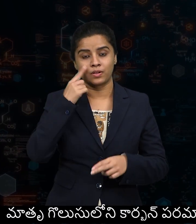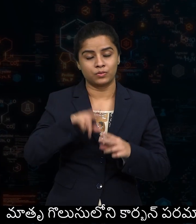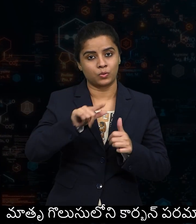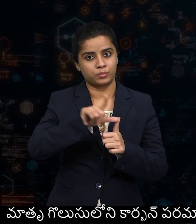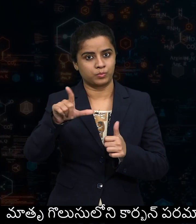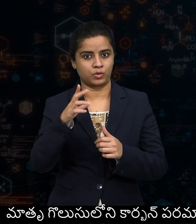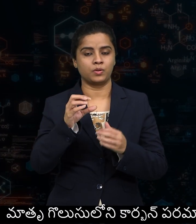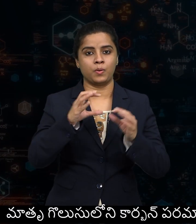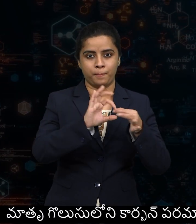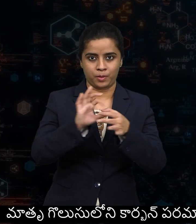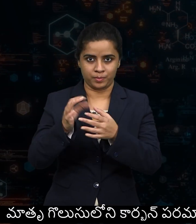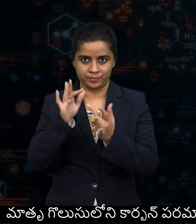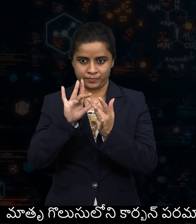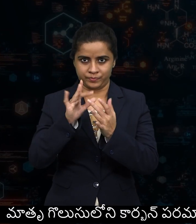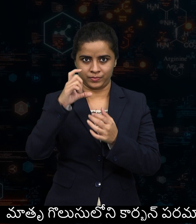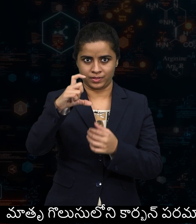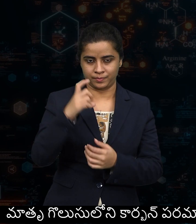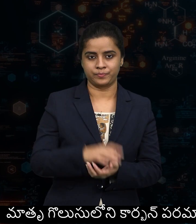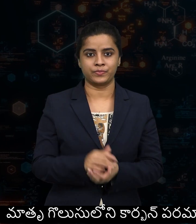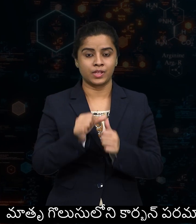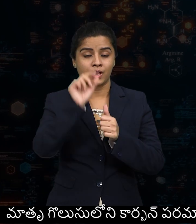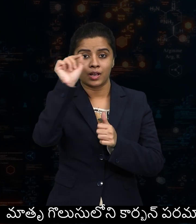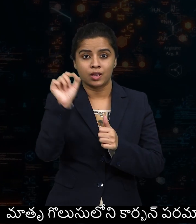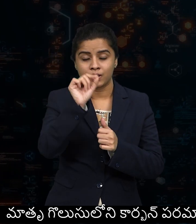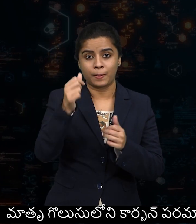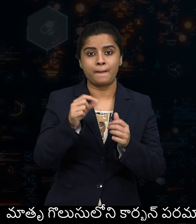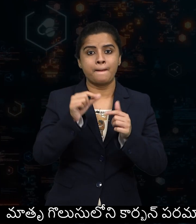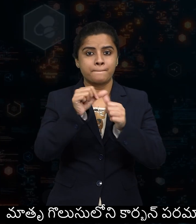మాతృగొలుసులోని కార్బన్ పరమాణువుల మధ్య అన్ని బంధాలు ఒకటే అయితే